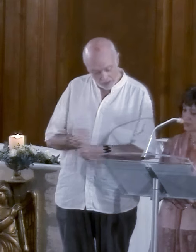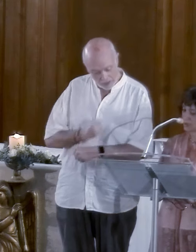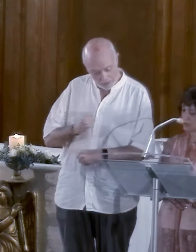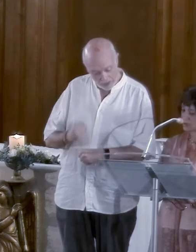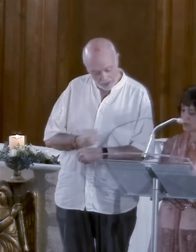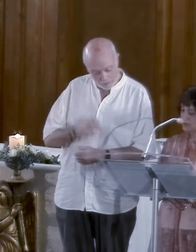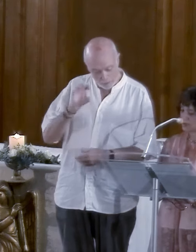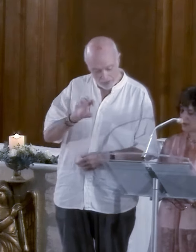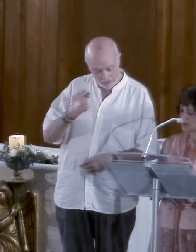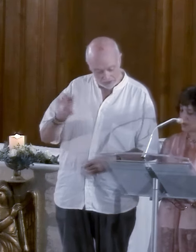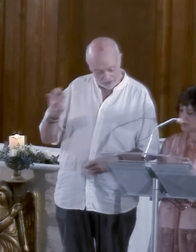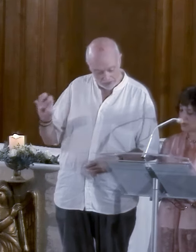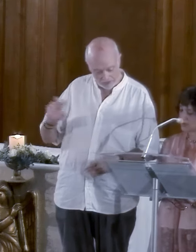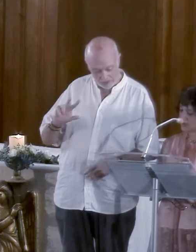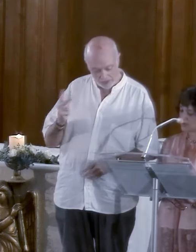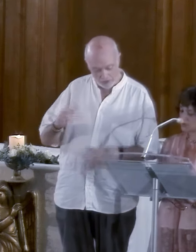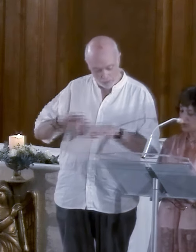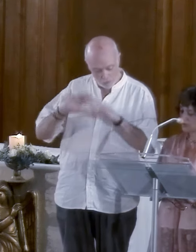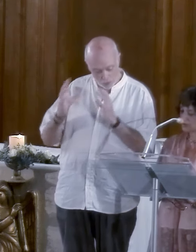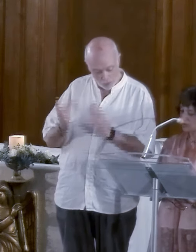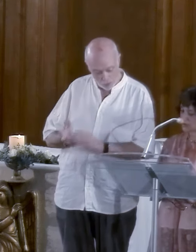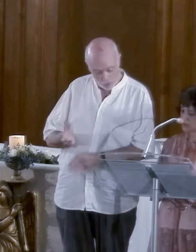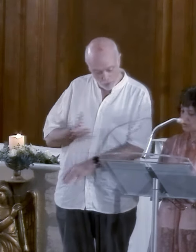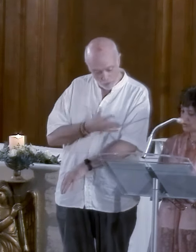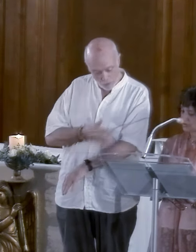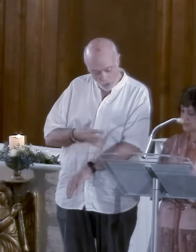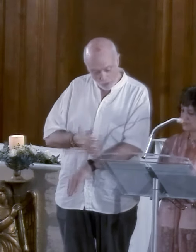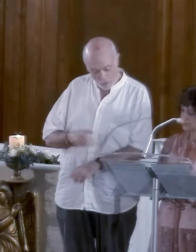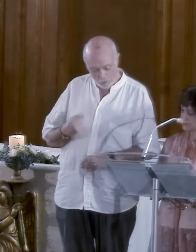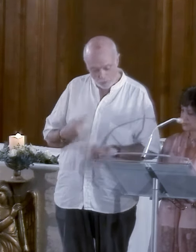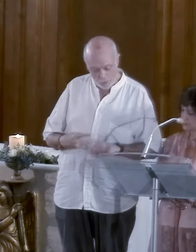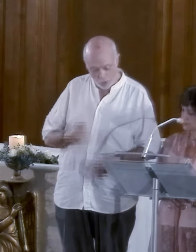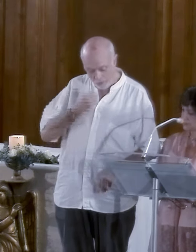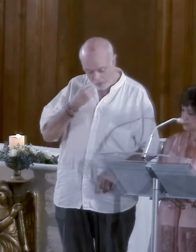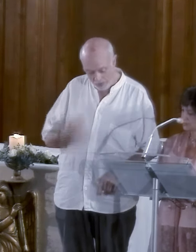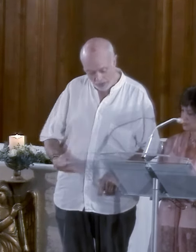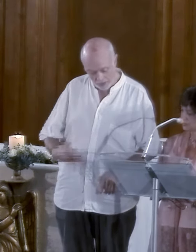tercer mundo, por el bien de sus hermanos.